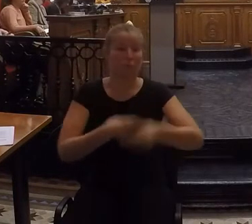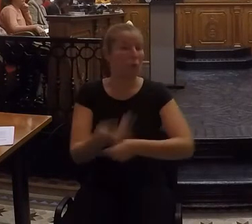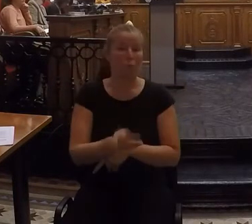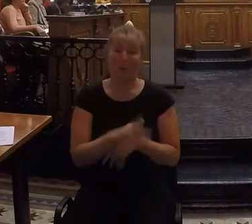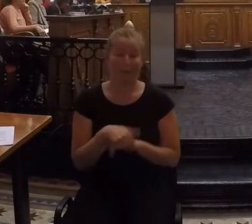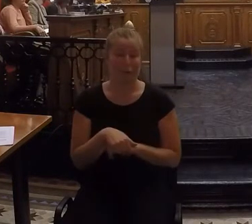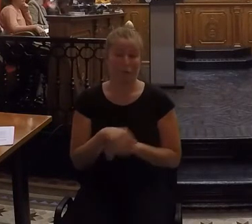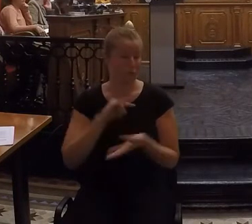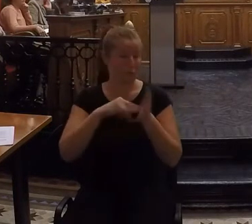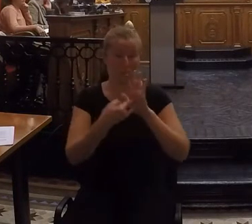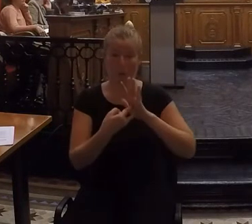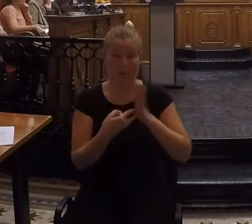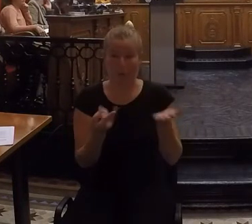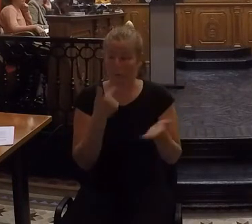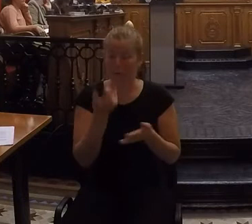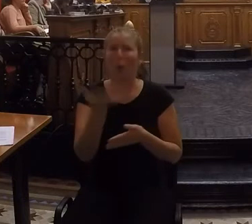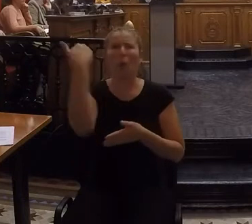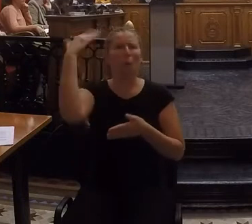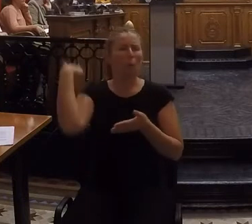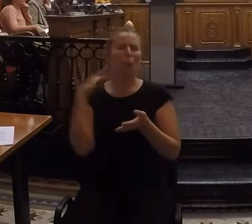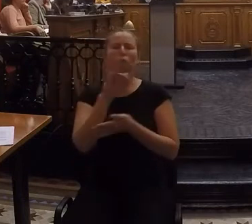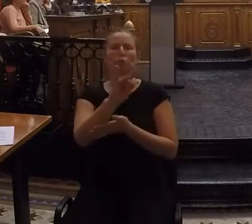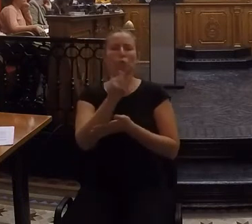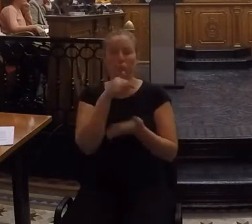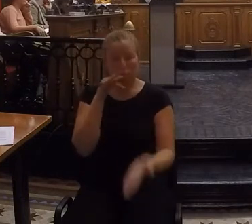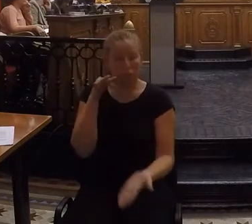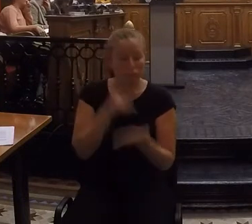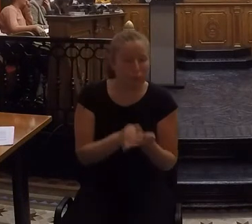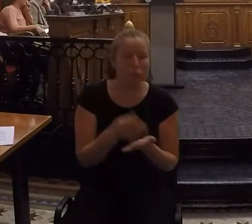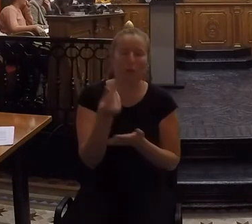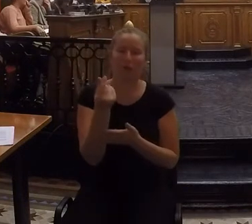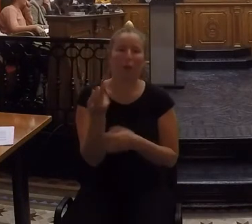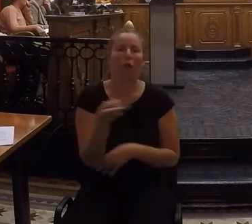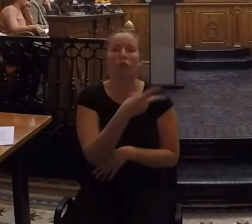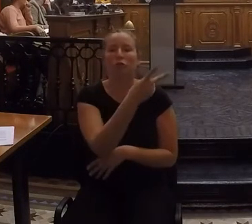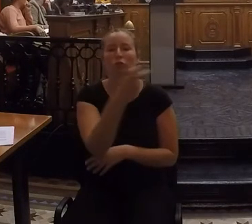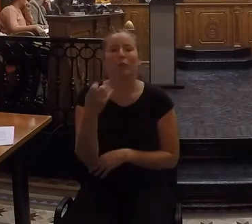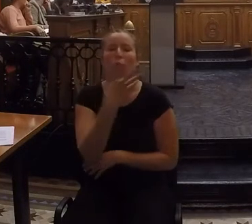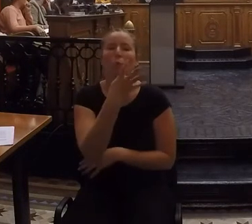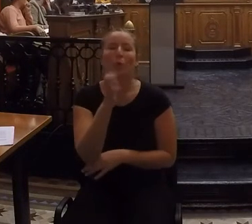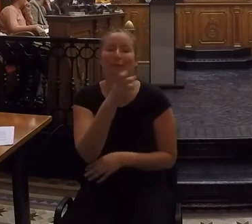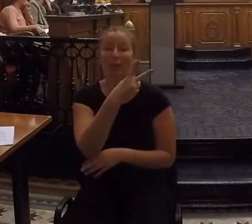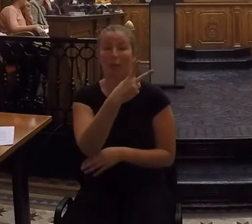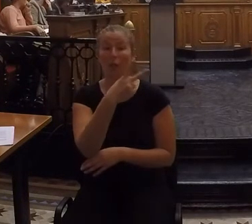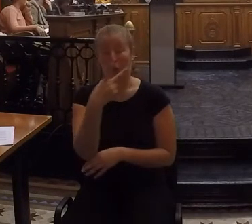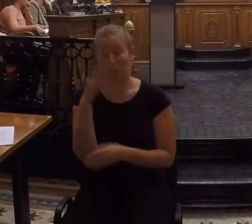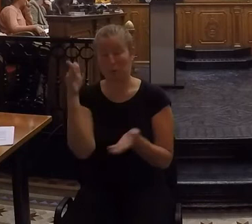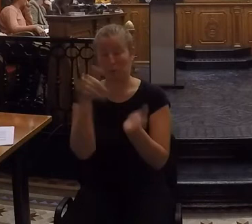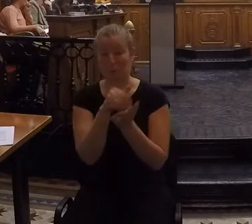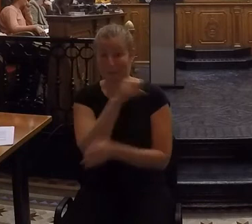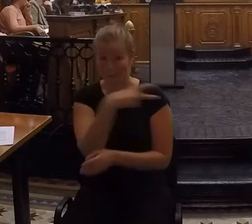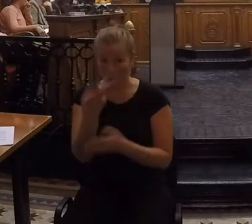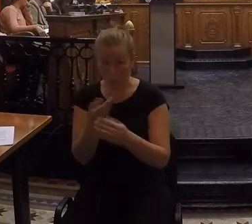EDUSI, tenía un importe comprometido, importe municipal, de más de 242.000 euros. En los presupuestos hay 0